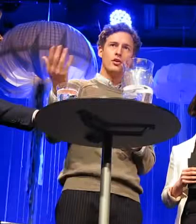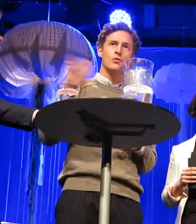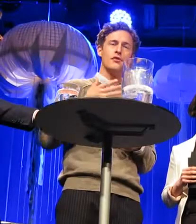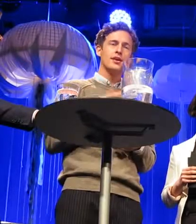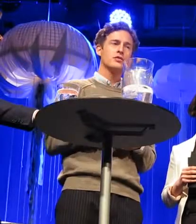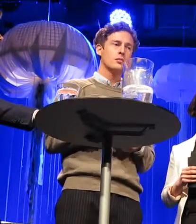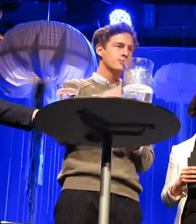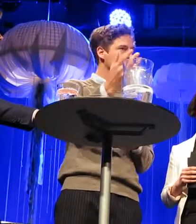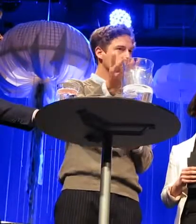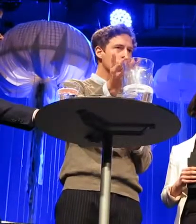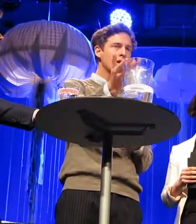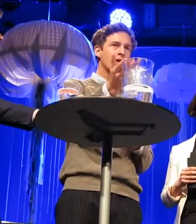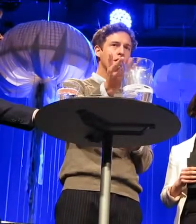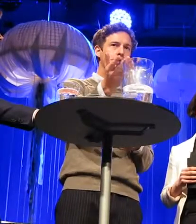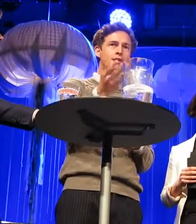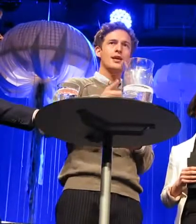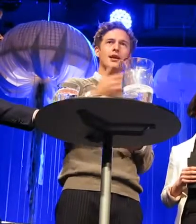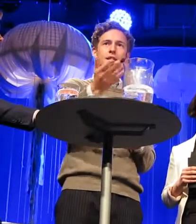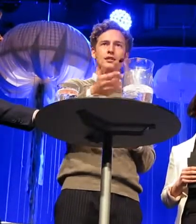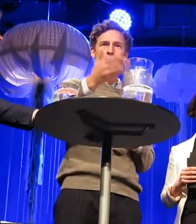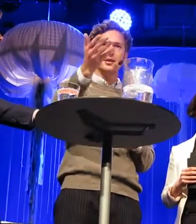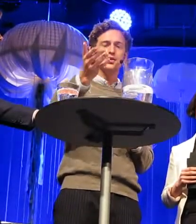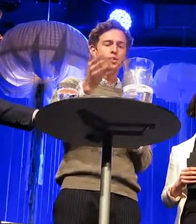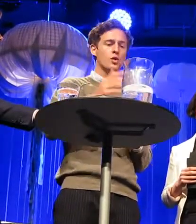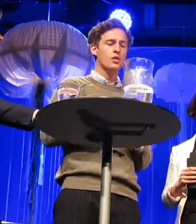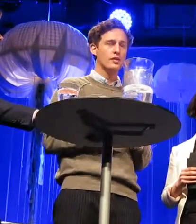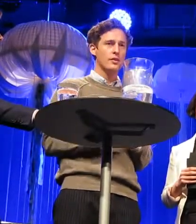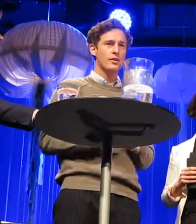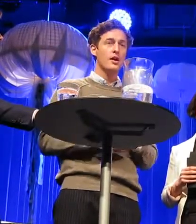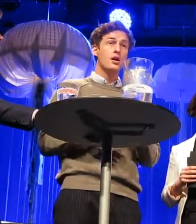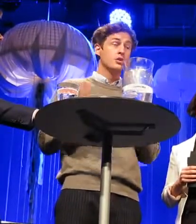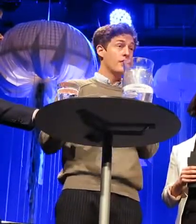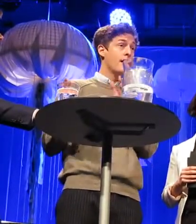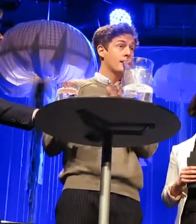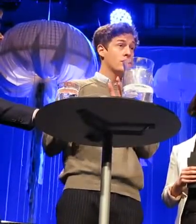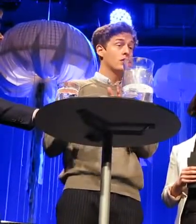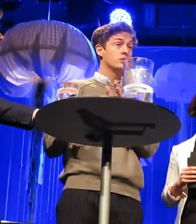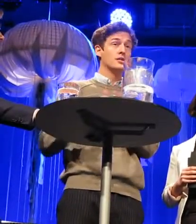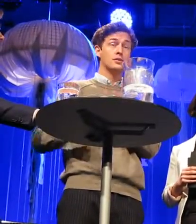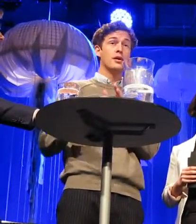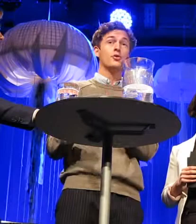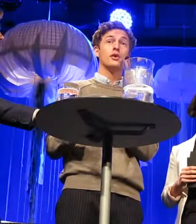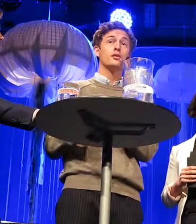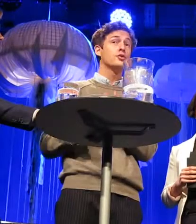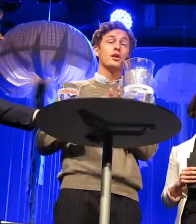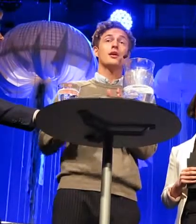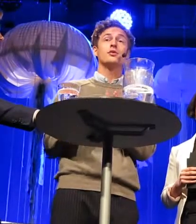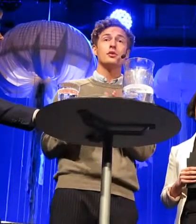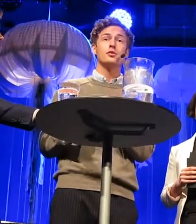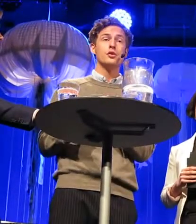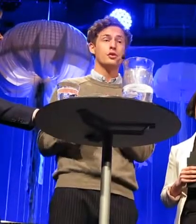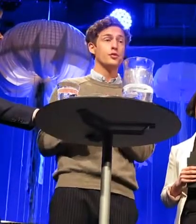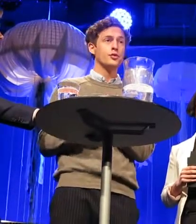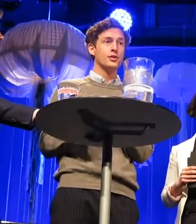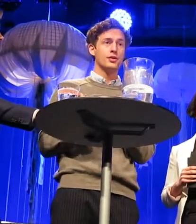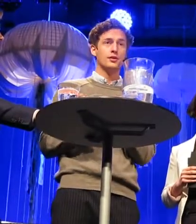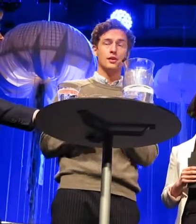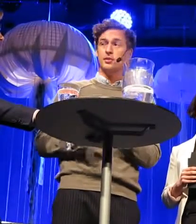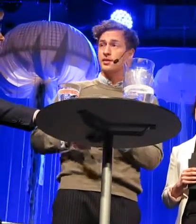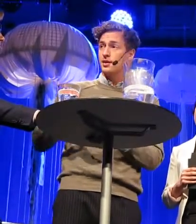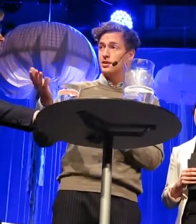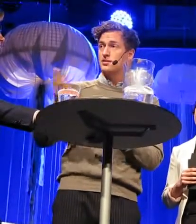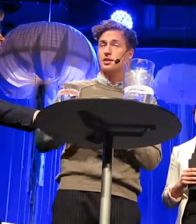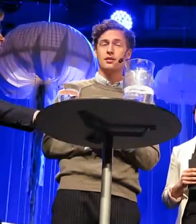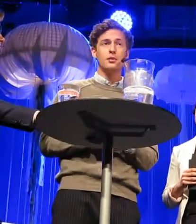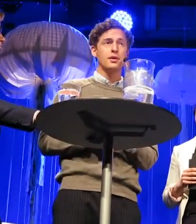att det vi kommer överens om, det gäller i 10-20 år framöver. Tyvärr så de här frågorna diskuteras överhuvudtaget